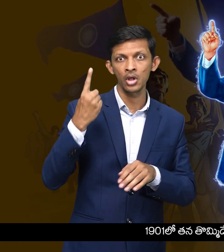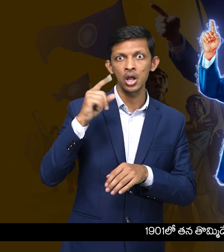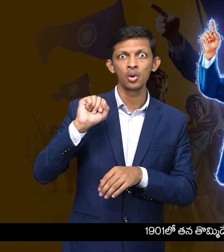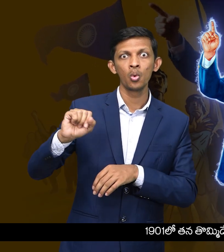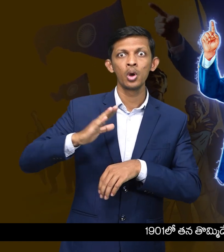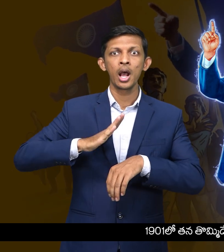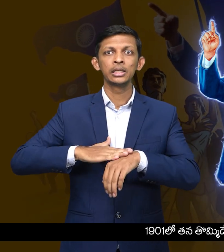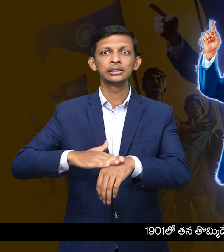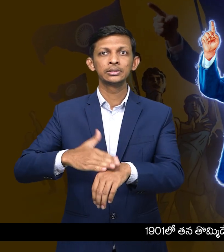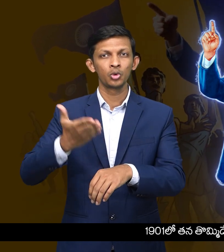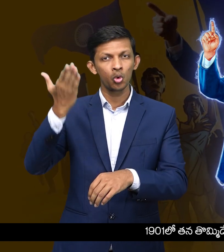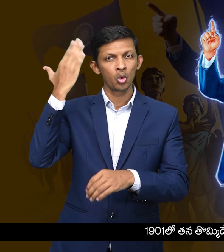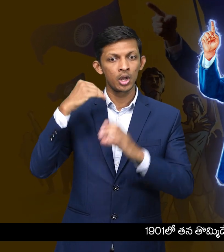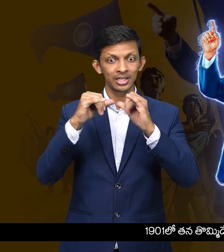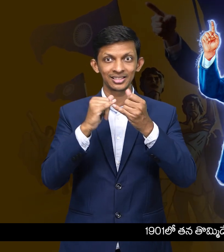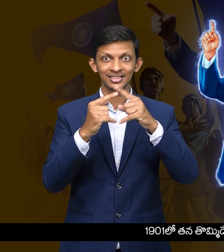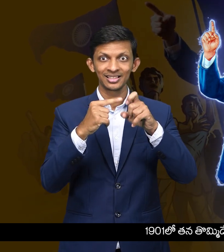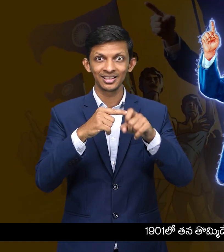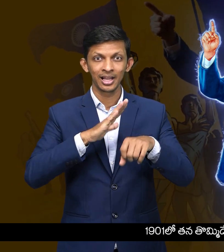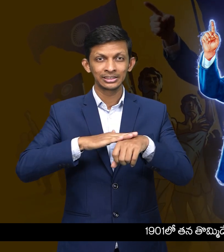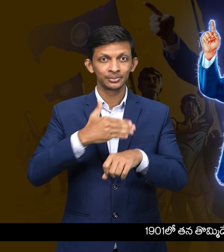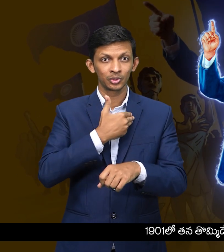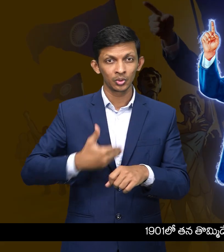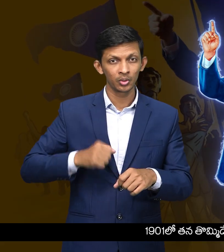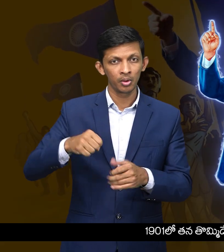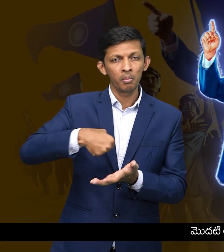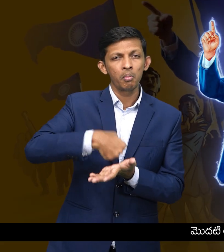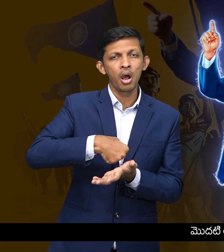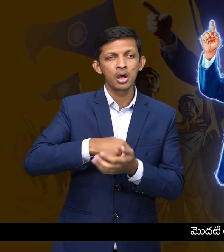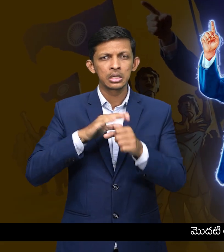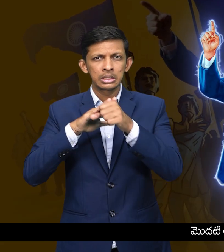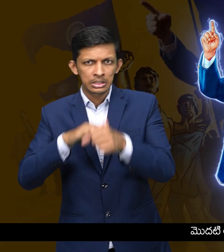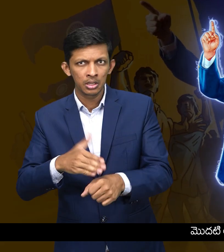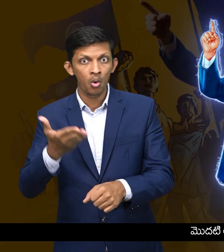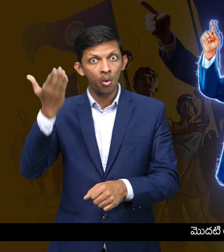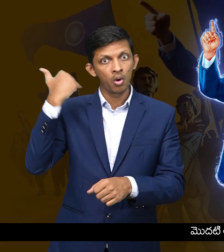1901లో తన 9 ఏళ్ల వయసులో జరిగిన కుల వివక్ష యొక్క మొదటి అనుభవాన్ని పంచుకున్నారు.